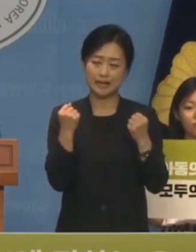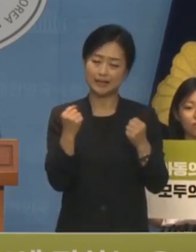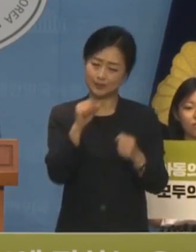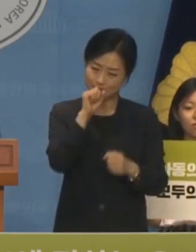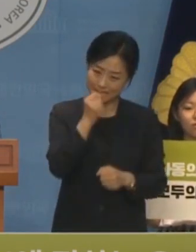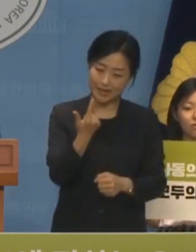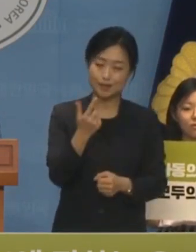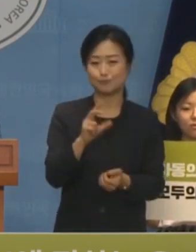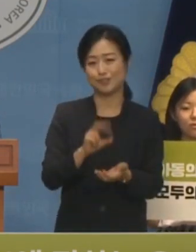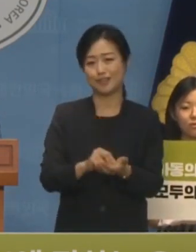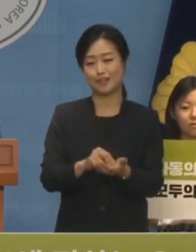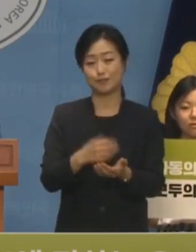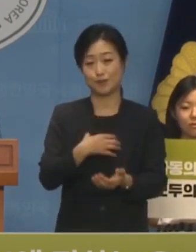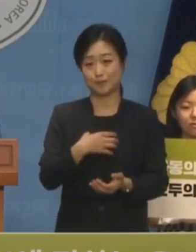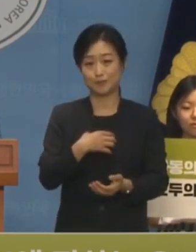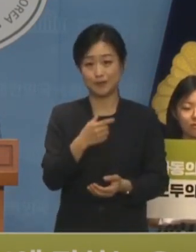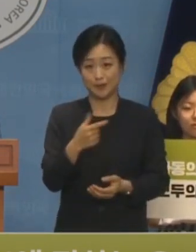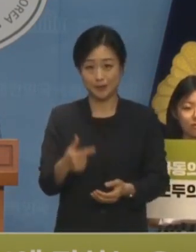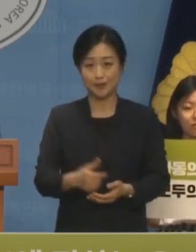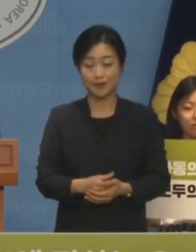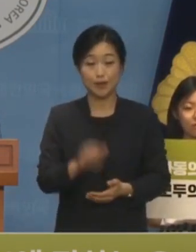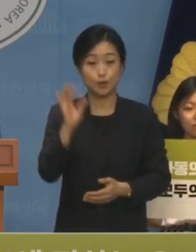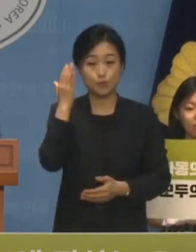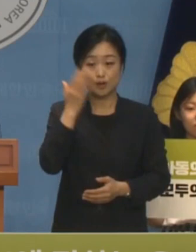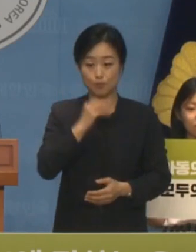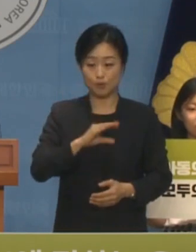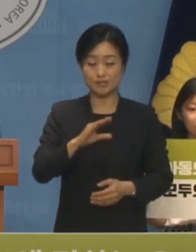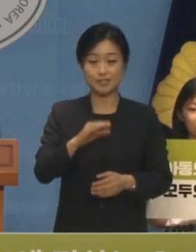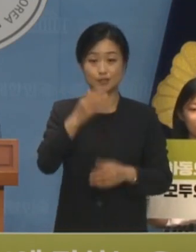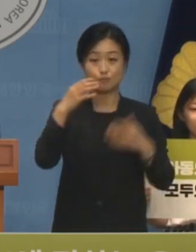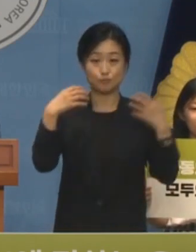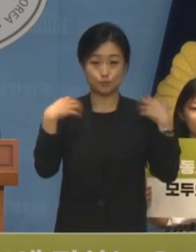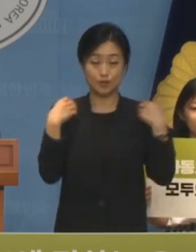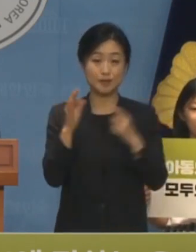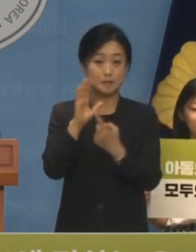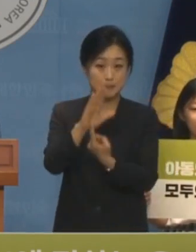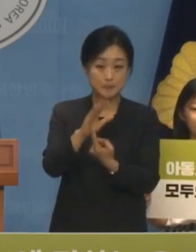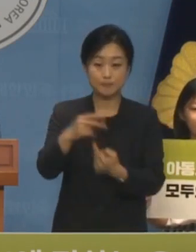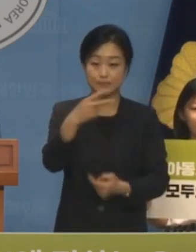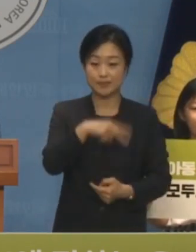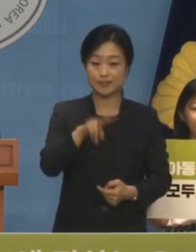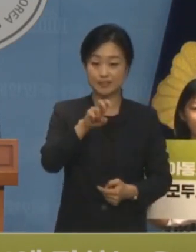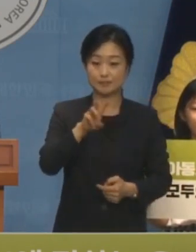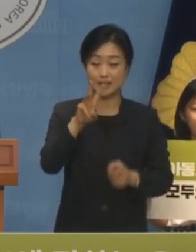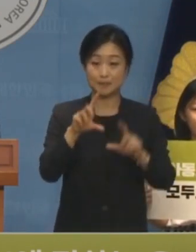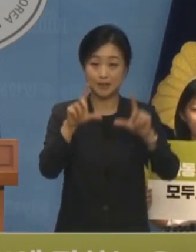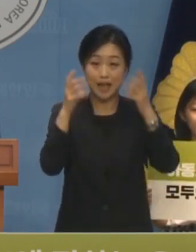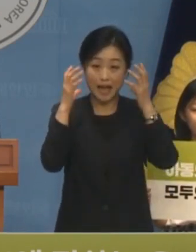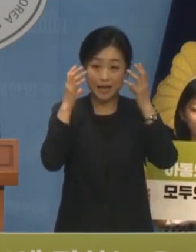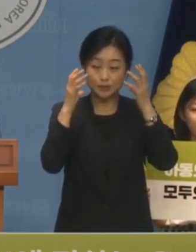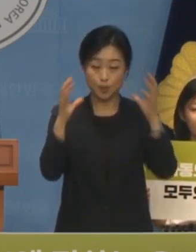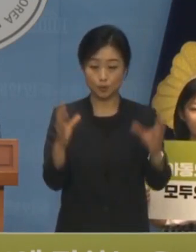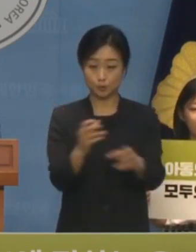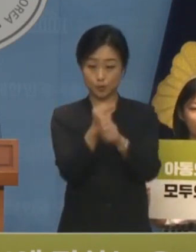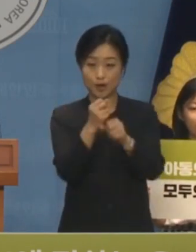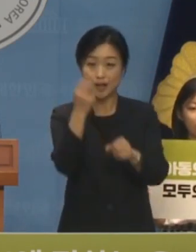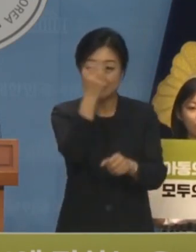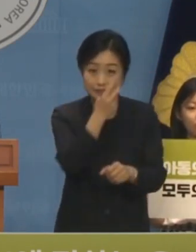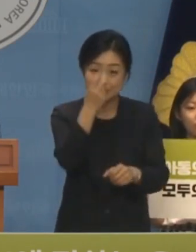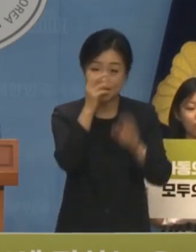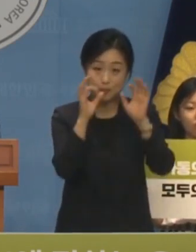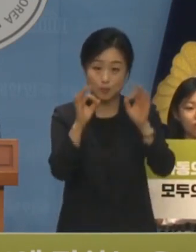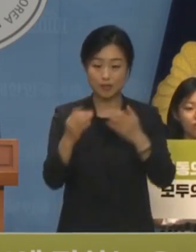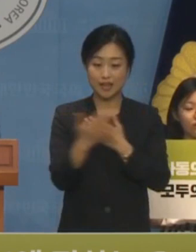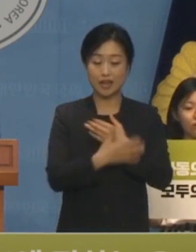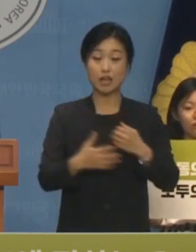크게 대두되고 있습니다. 최근 보건복지부에서 발표한 2023 아동 종합 실태 조사의